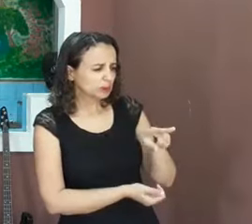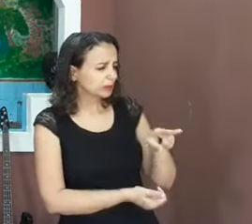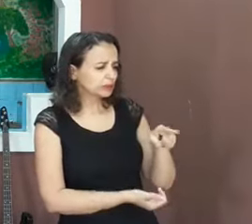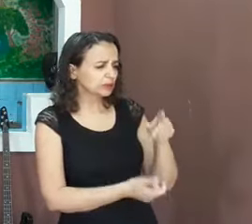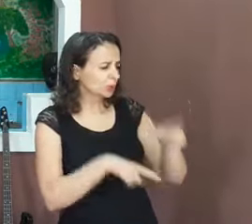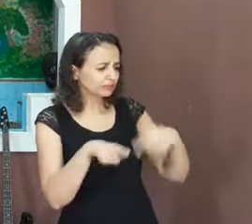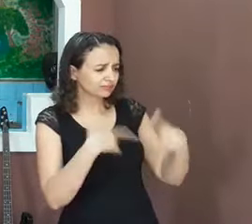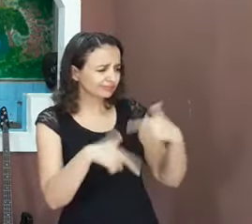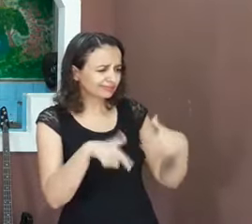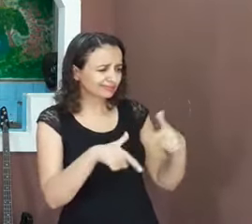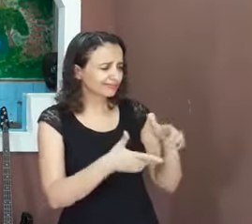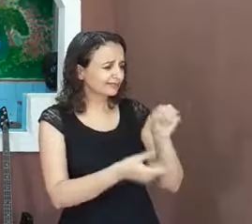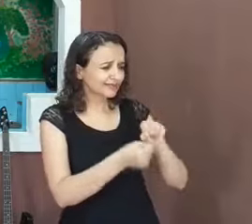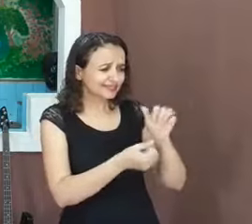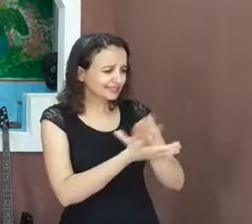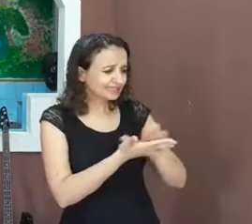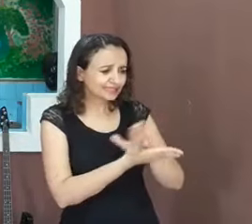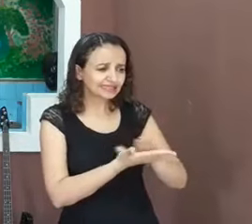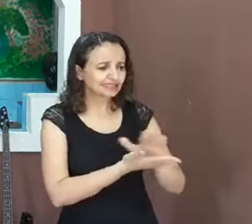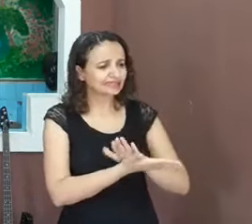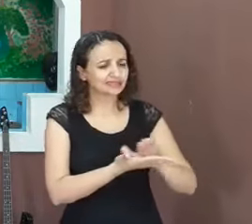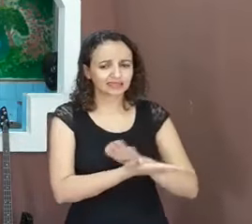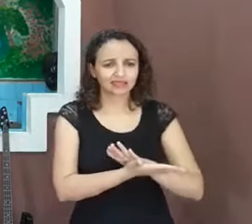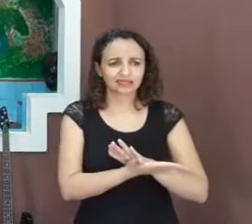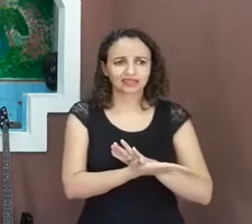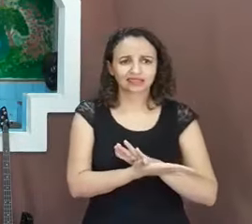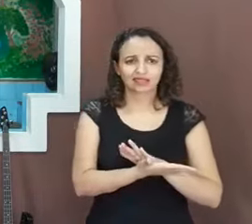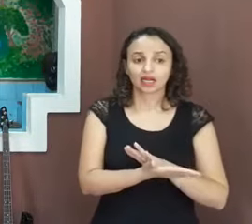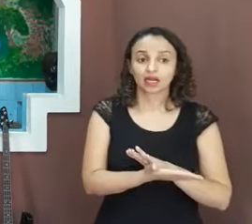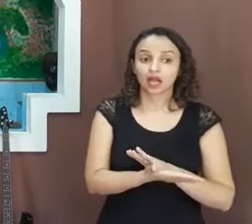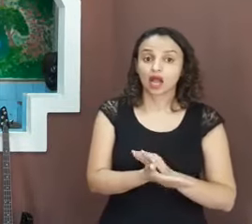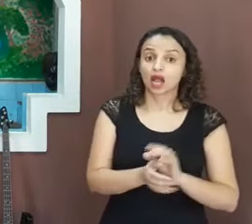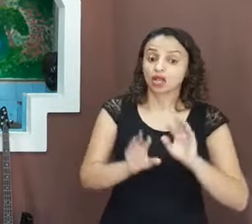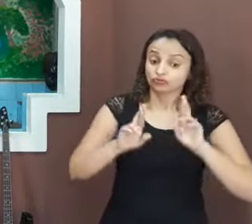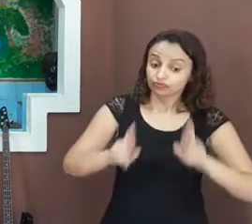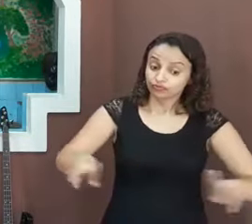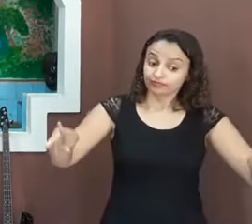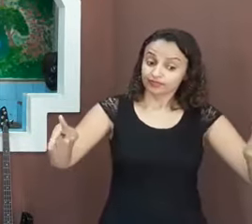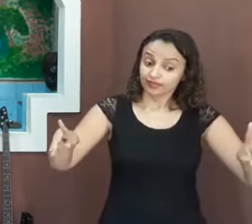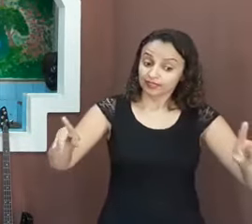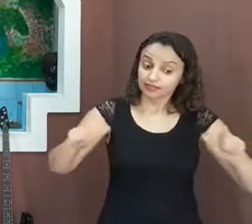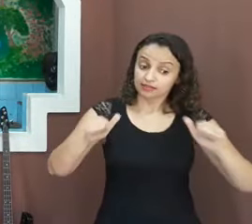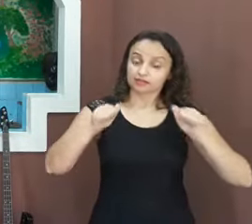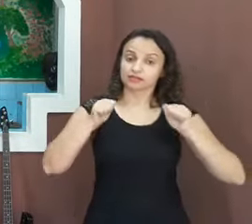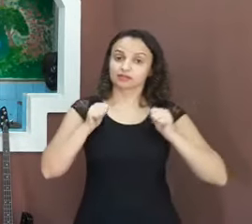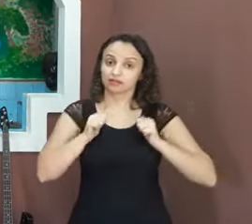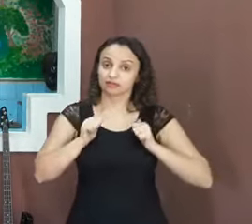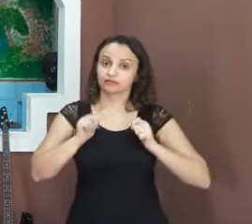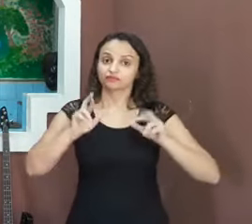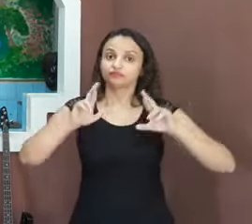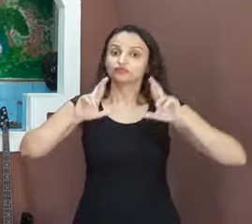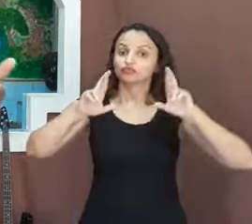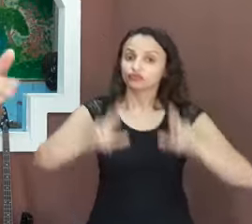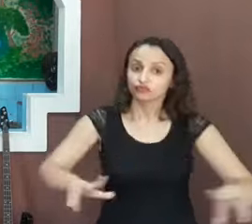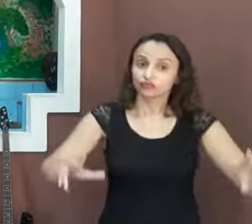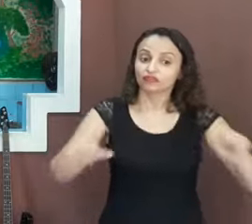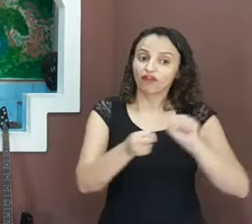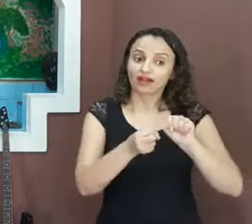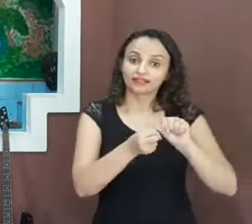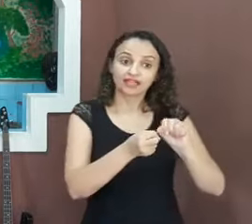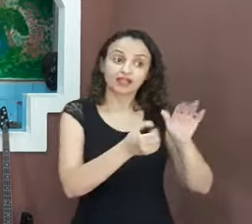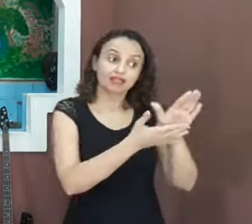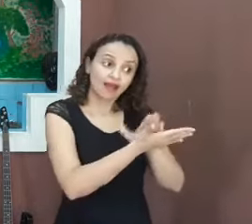pior, porque aquele que está ocioso e não trabalha, estou falando do ócio do descanso. Eu estou falando do ócio para se preparar para a produção.